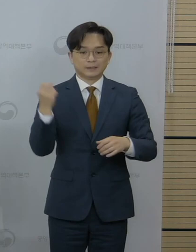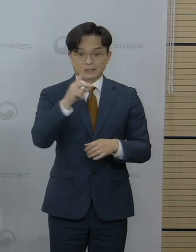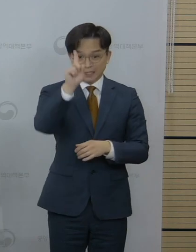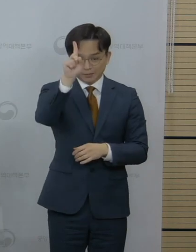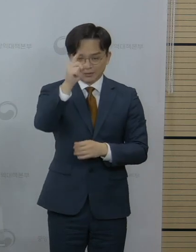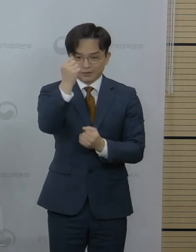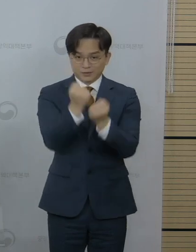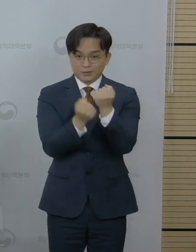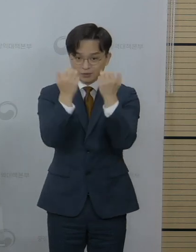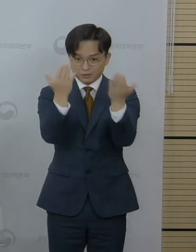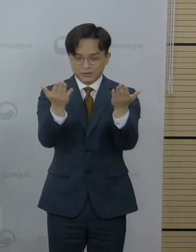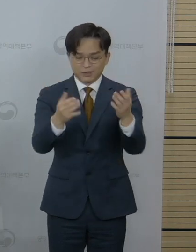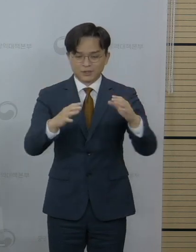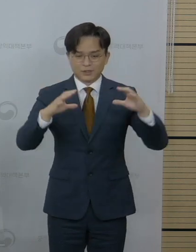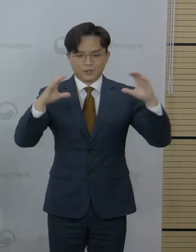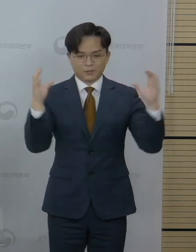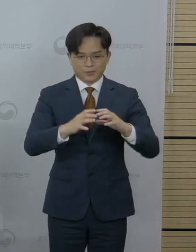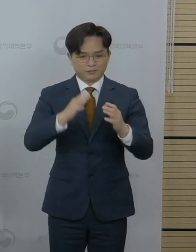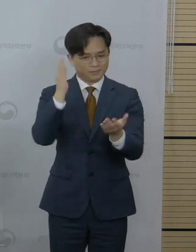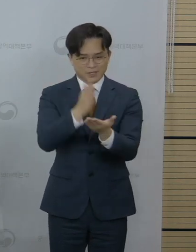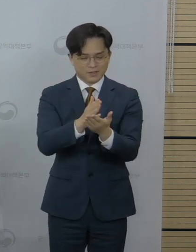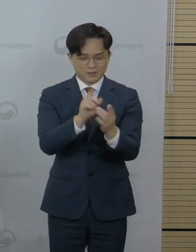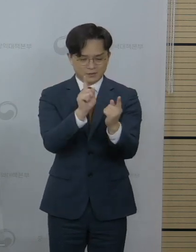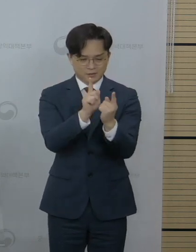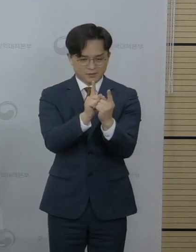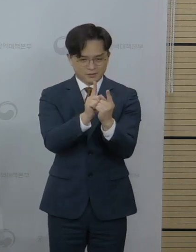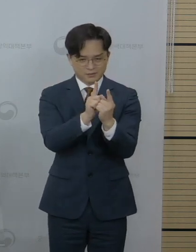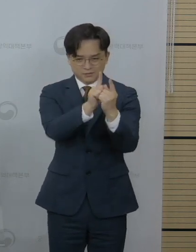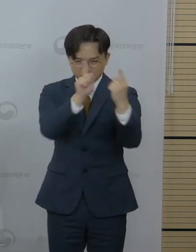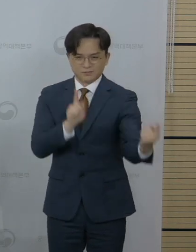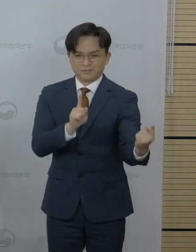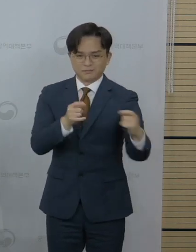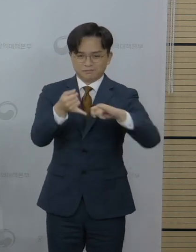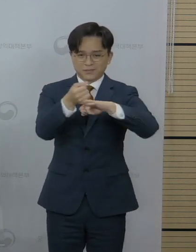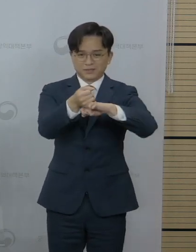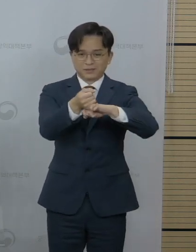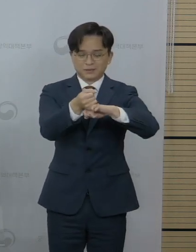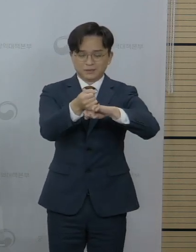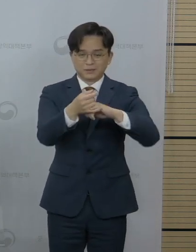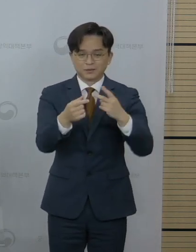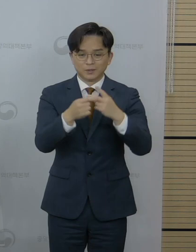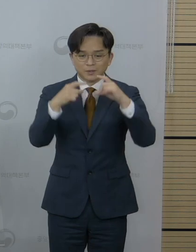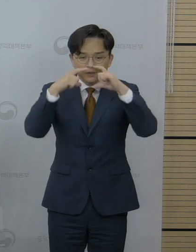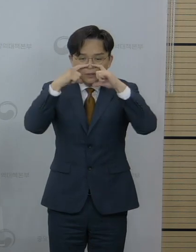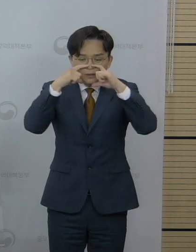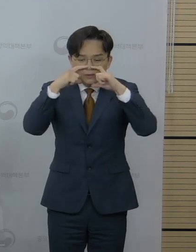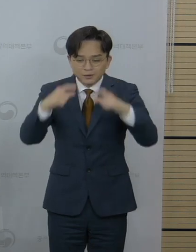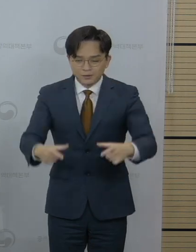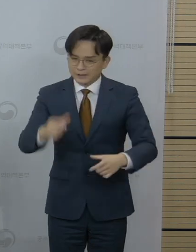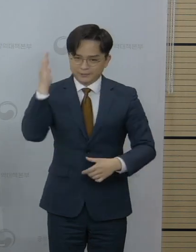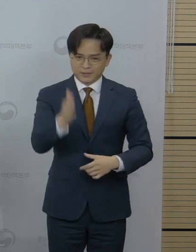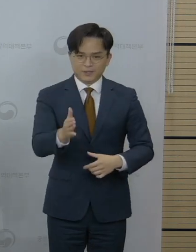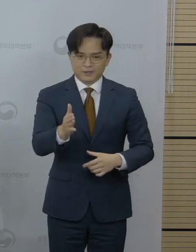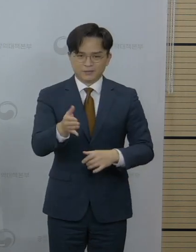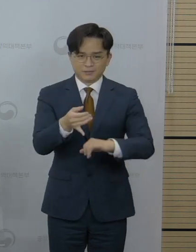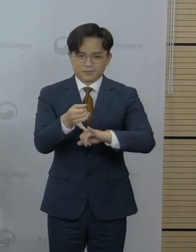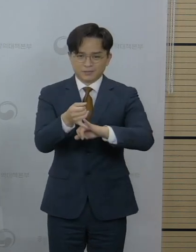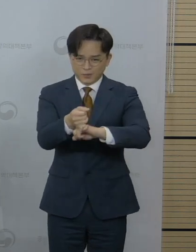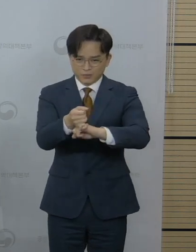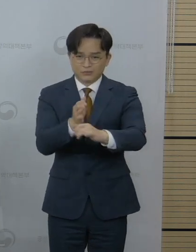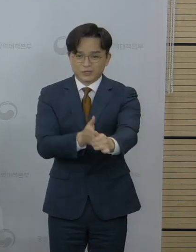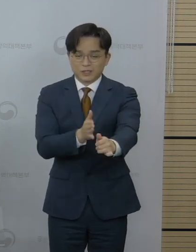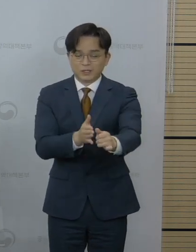말씀드립니다. 대면 모임을 취소해 주시고 마스크를 벗는 상황을 피해 주시기 바랍니다.